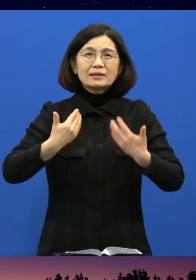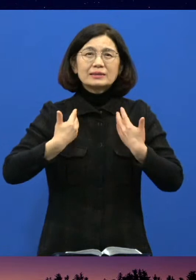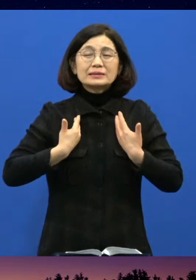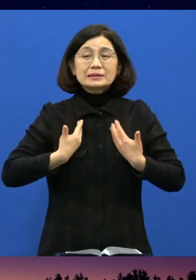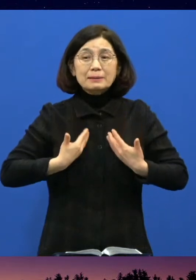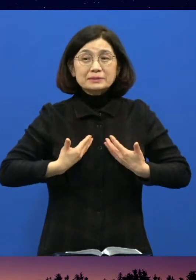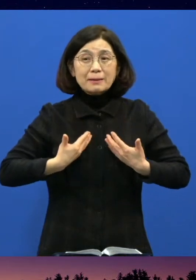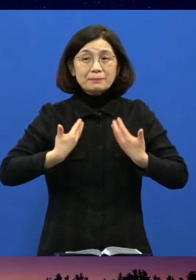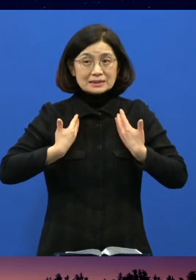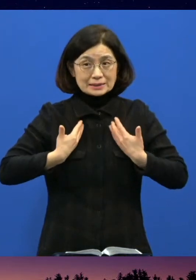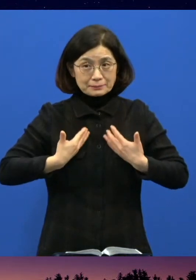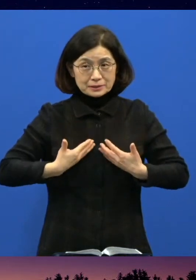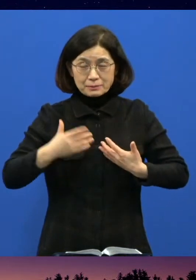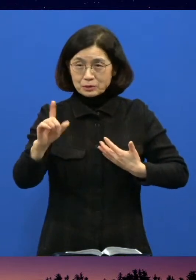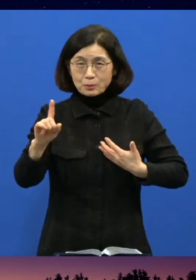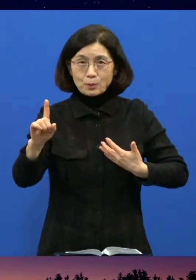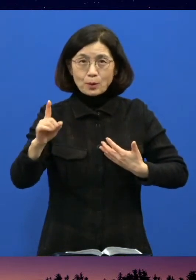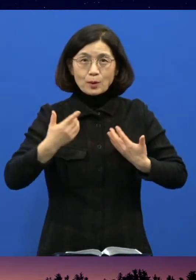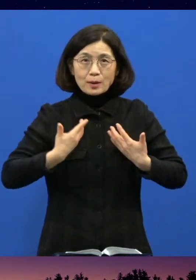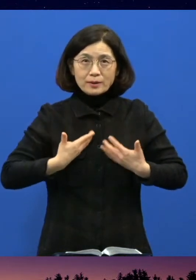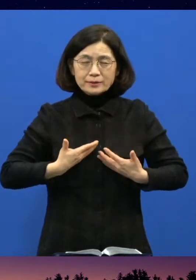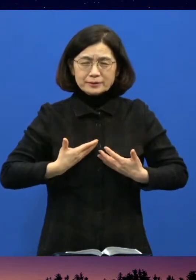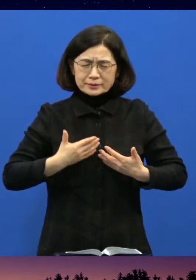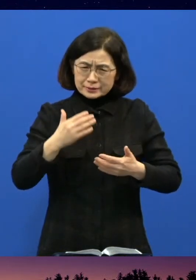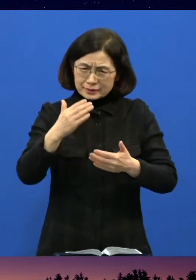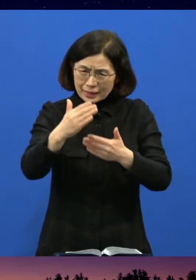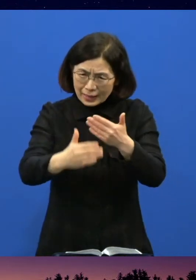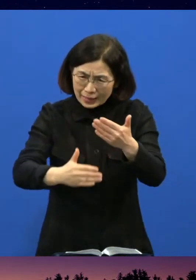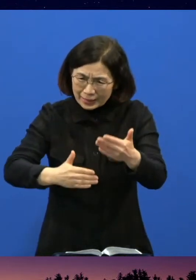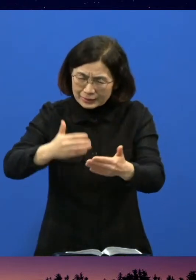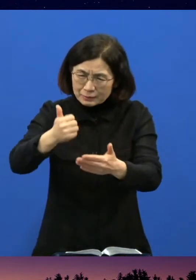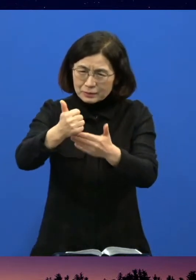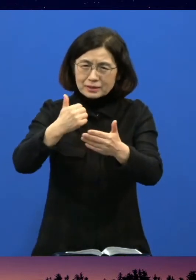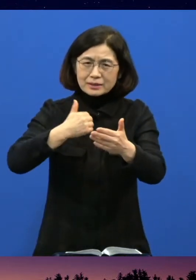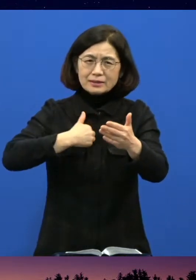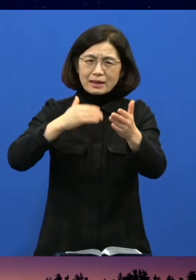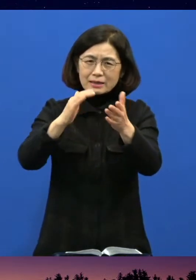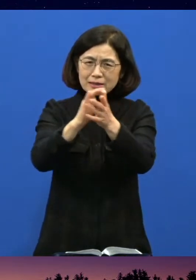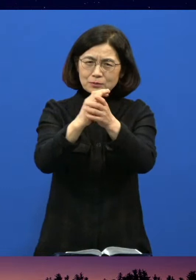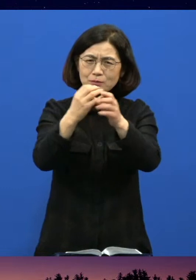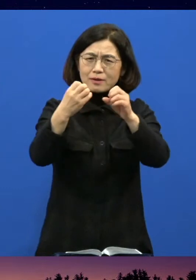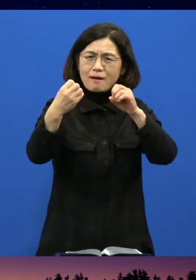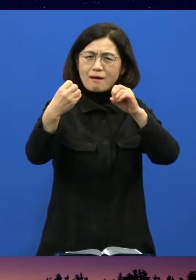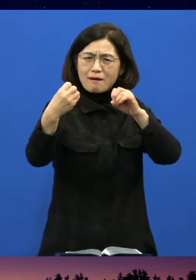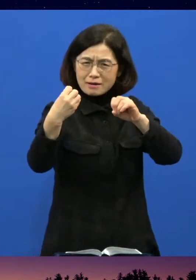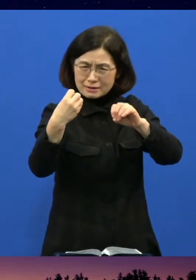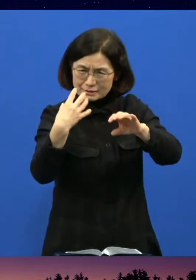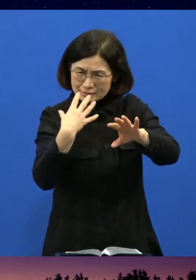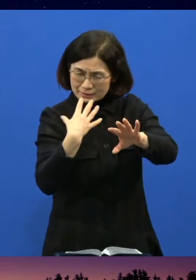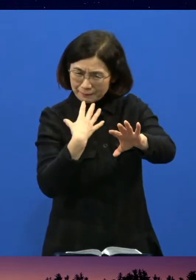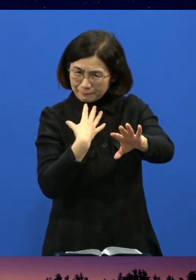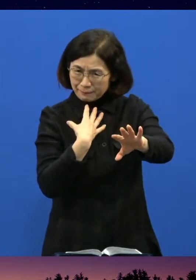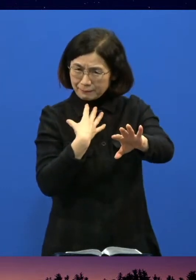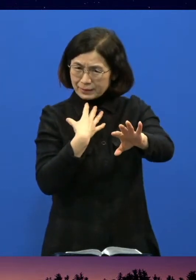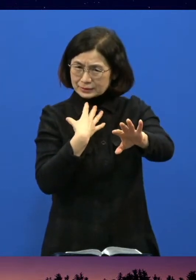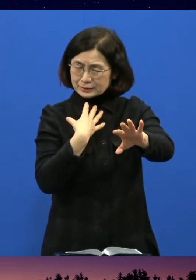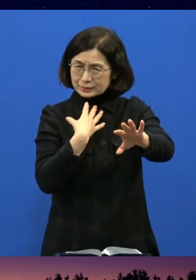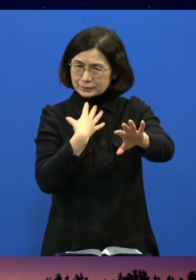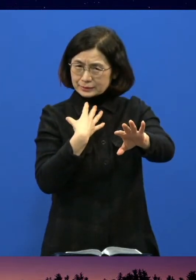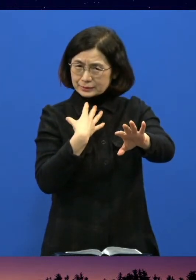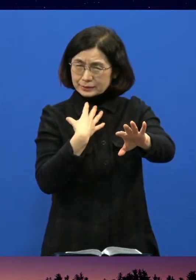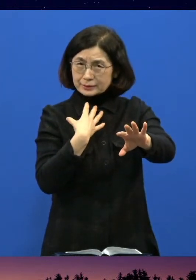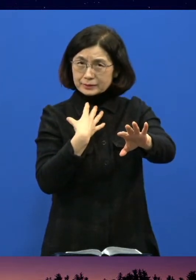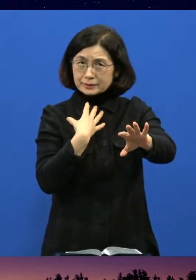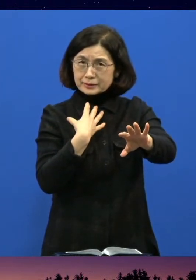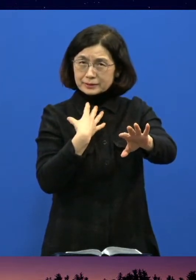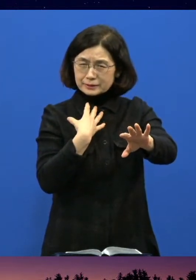잠잠이라는 말은 하나님이 내 기도에 응답하실 것을 눈이 뚫어지게 지켜보고 있는 사람은